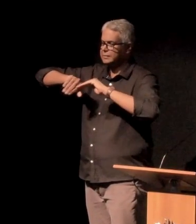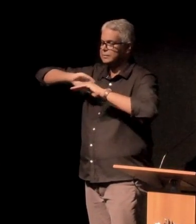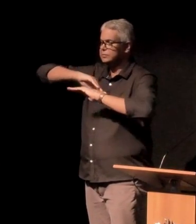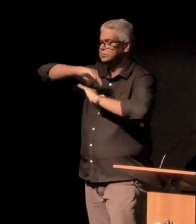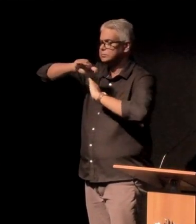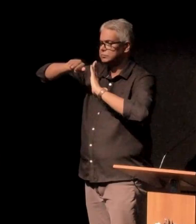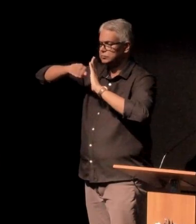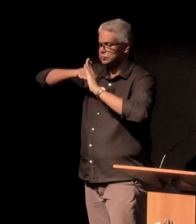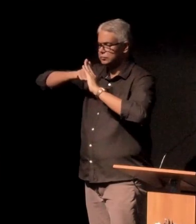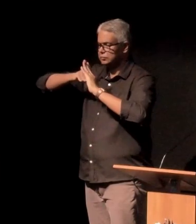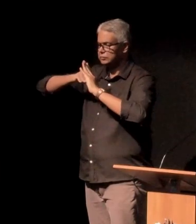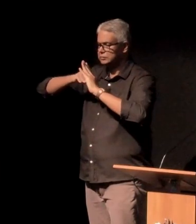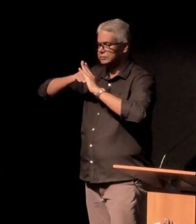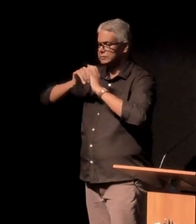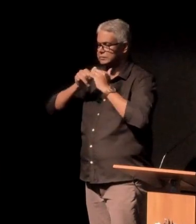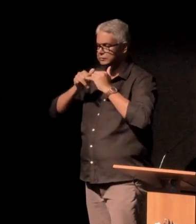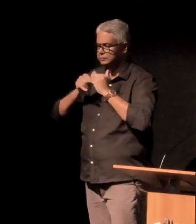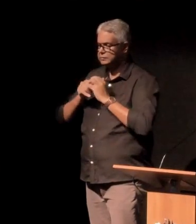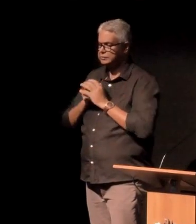diferentes